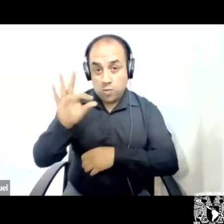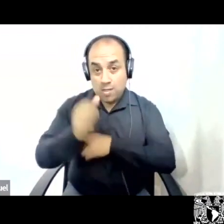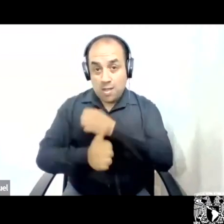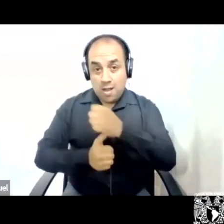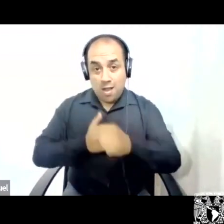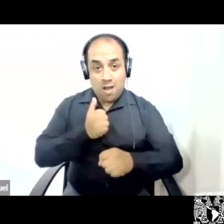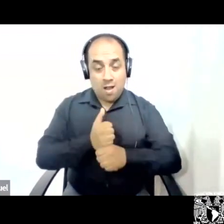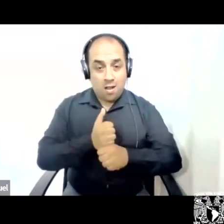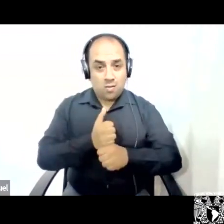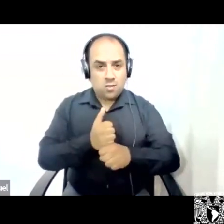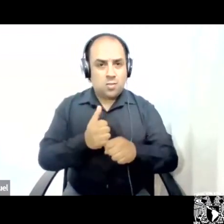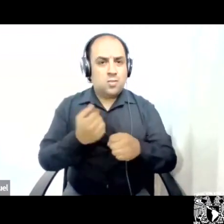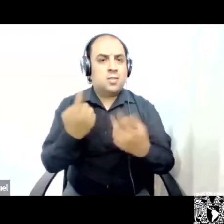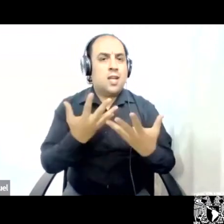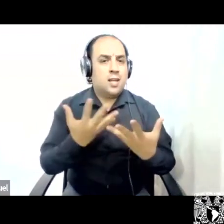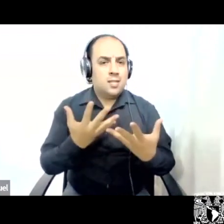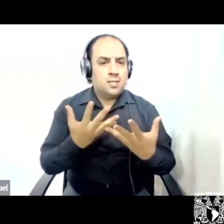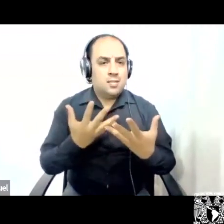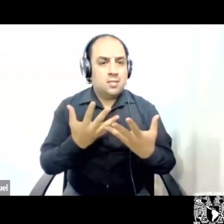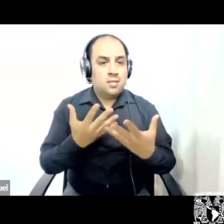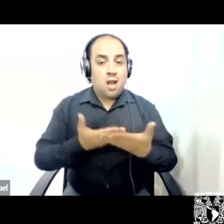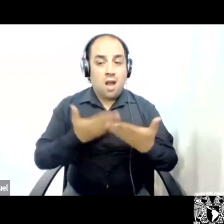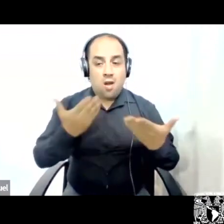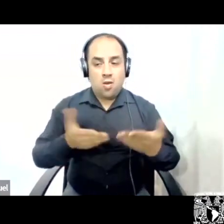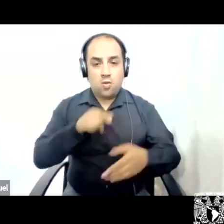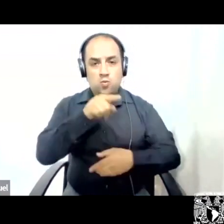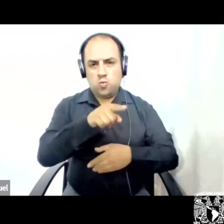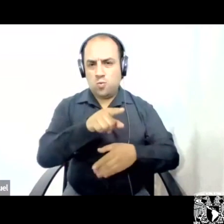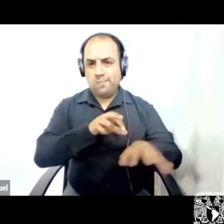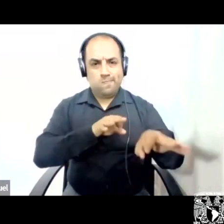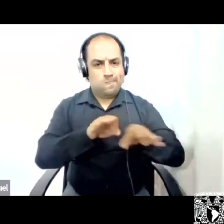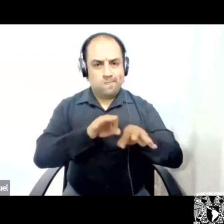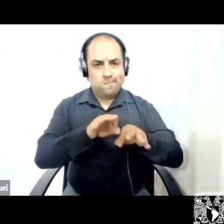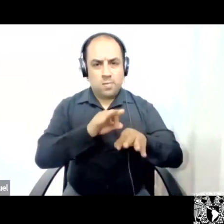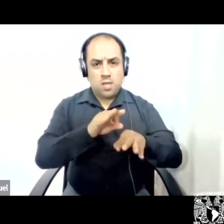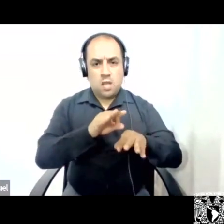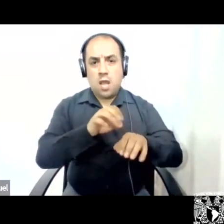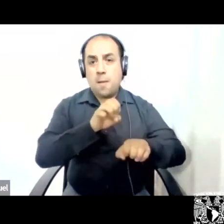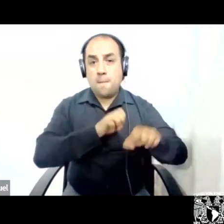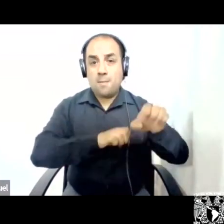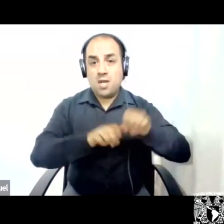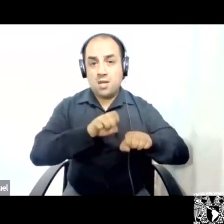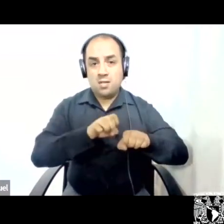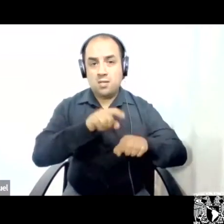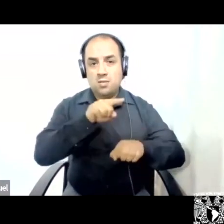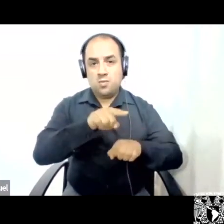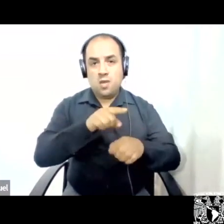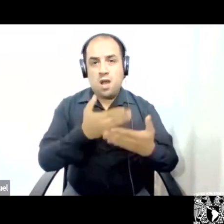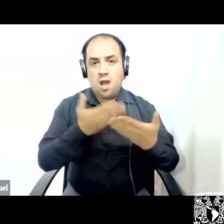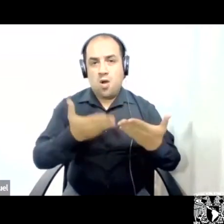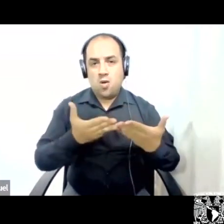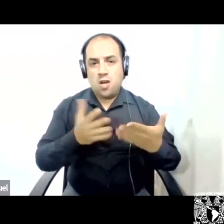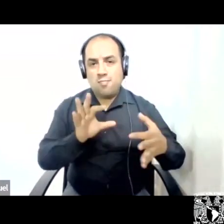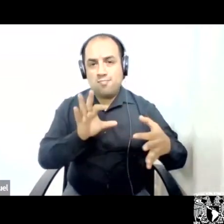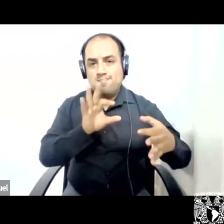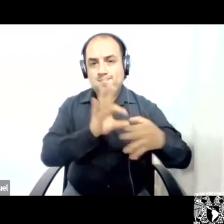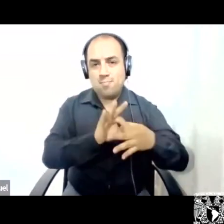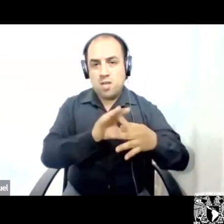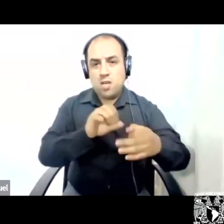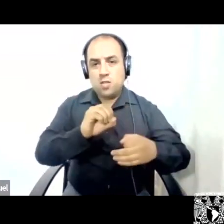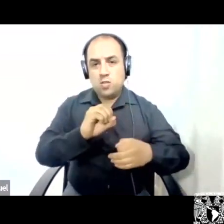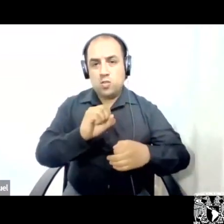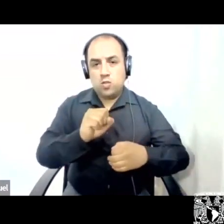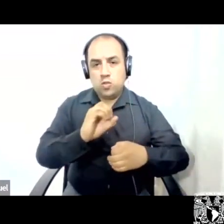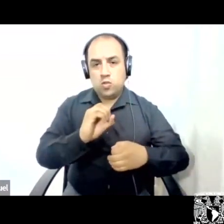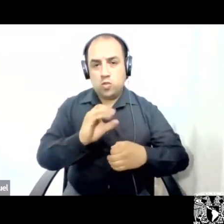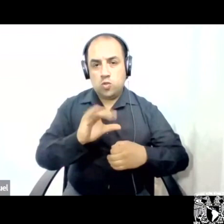nos ha llevado, ¿no? A que ahora ya no seas un trabajador, un empleado, sino que seas socio. ¿Y qué es lo que implica ser socio,